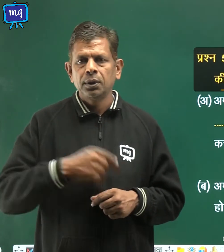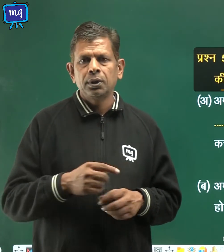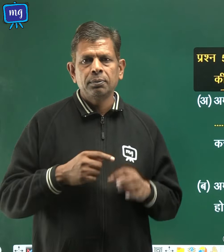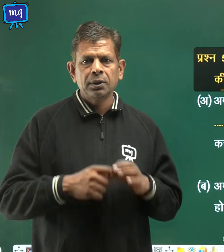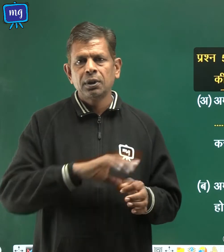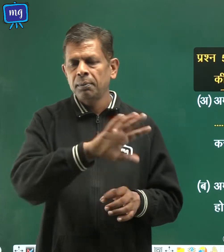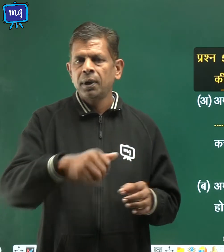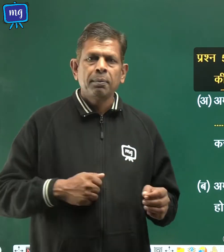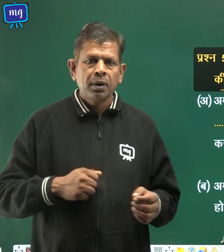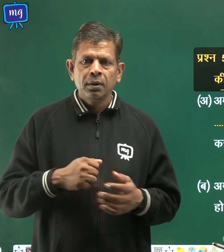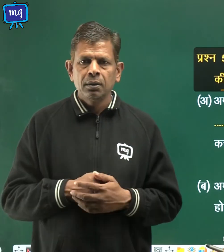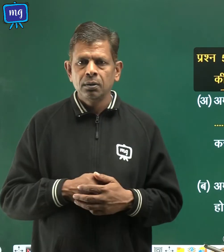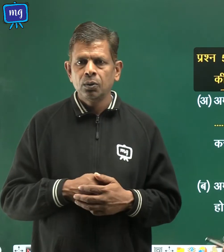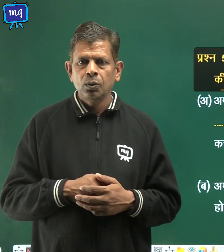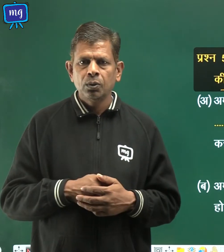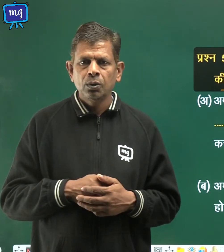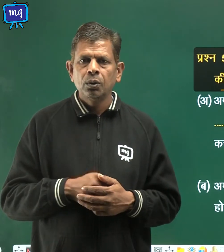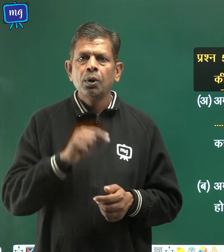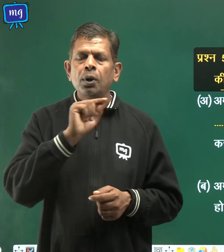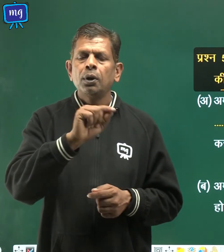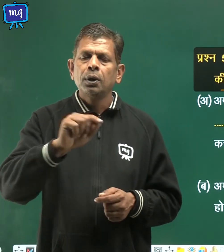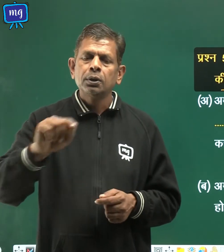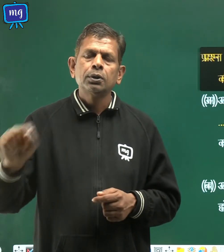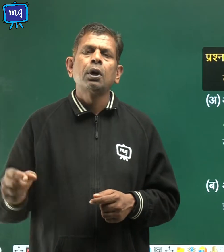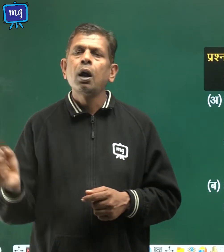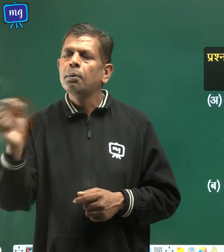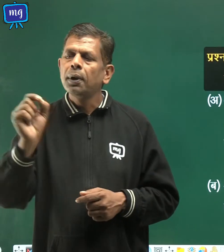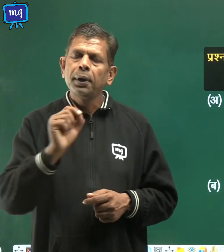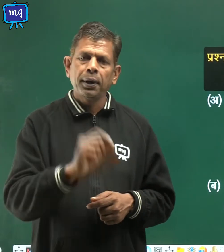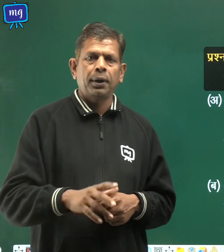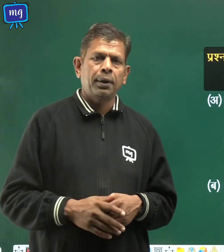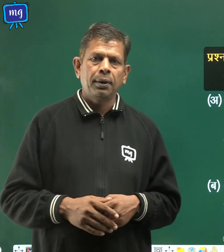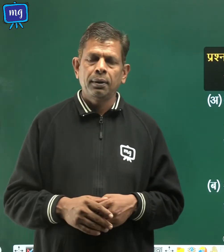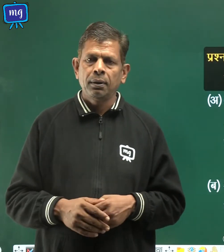प्रश्न में हमें रिक्त स्थान भरने हैं।